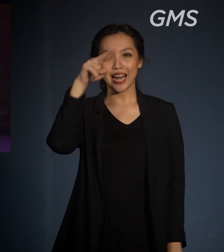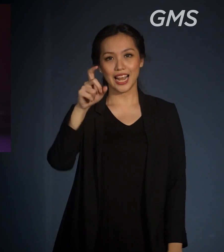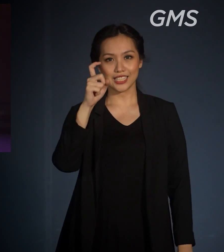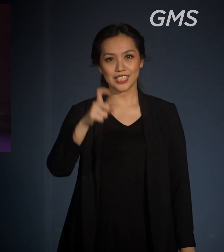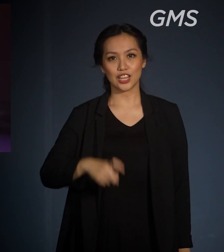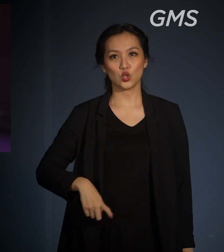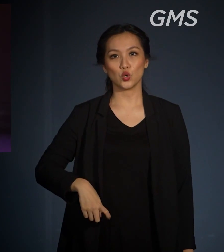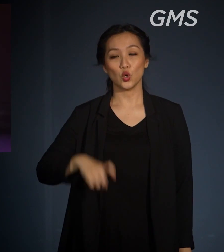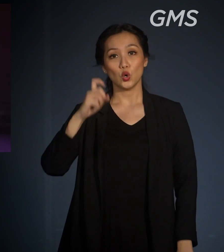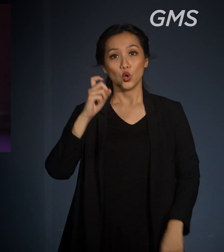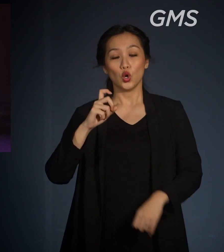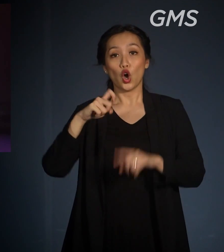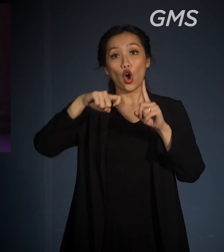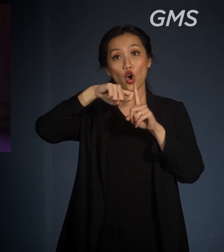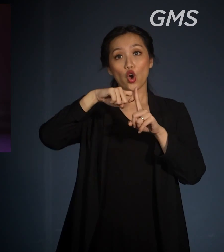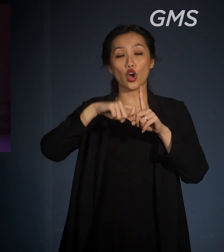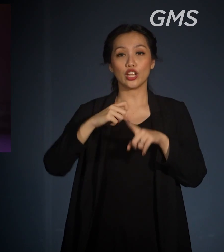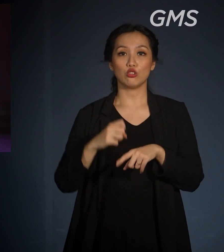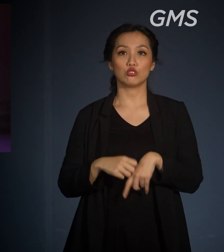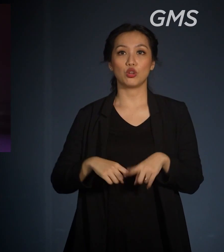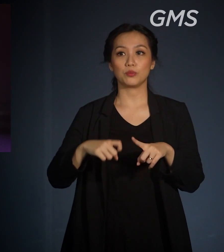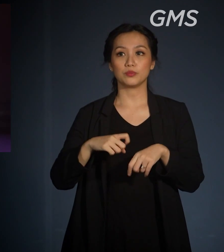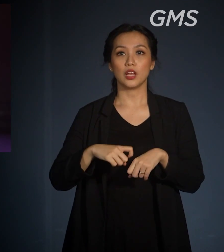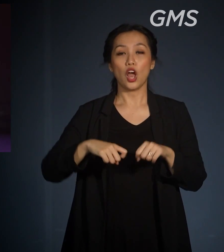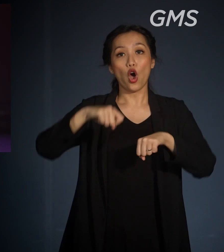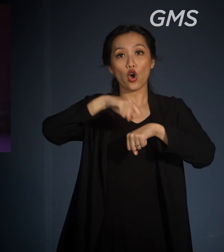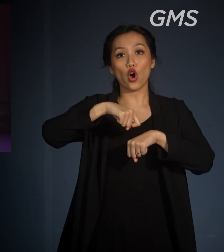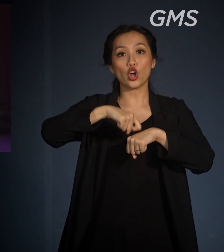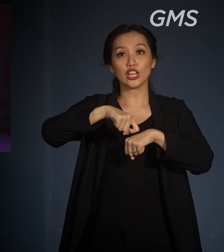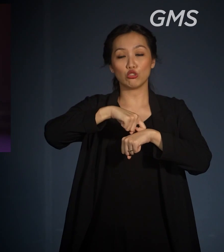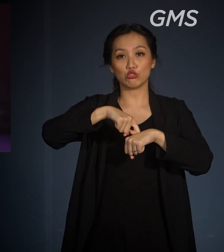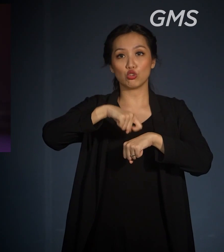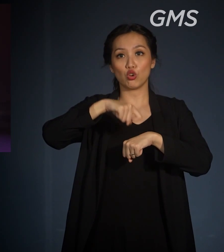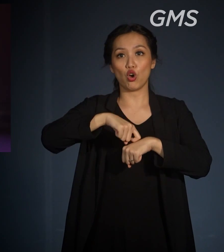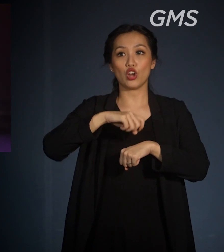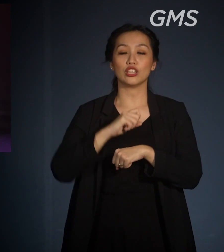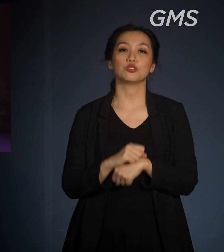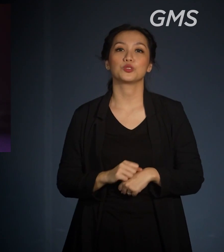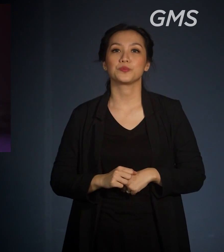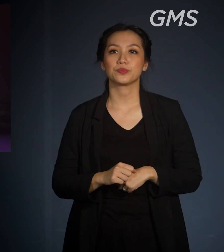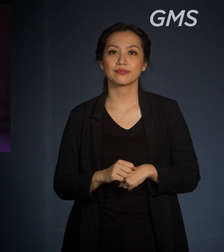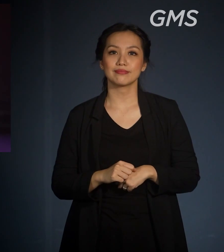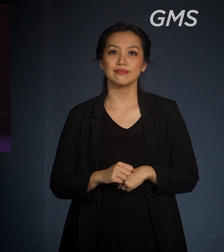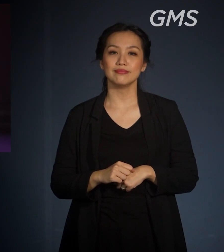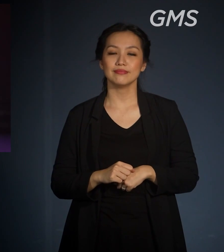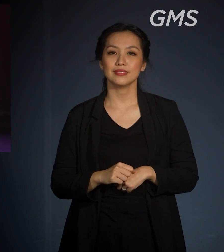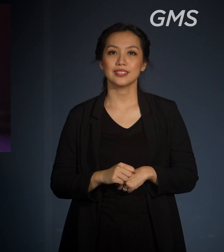yang ke-10. 1 Korintus pasal yang ke-15, kita baca di ayat yang ke-10.